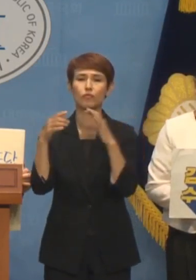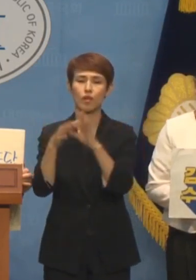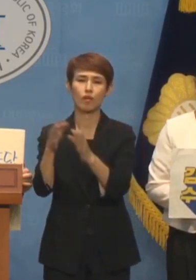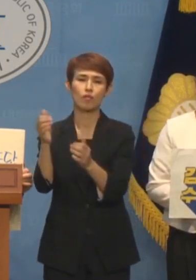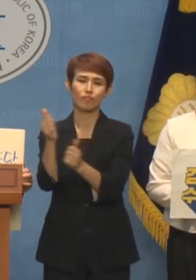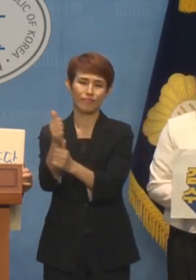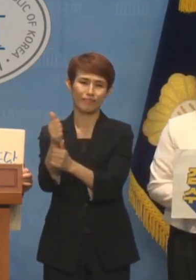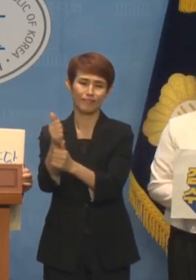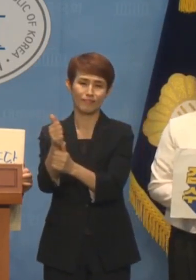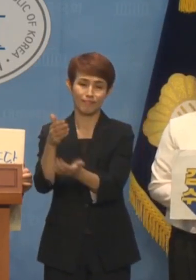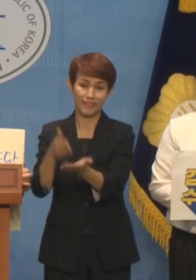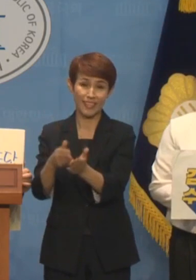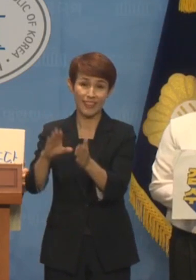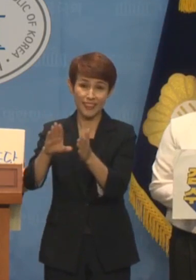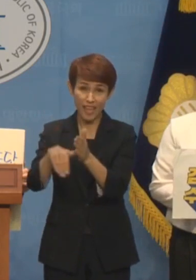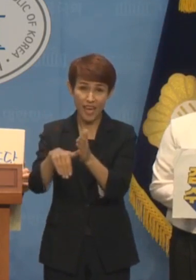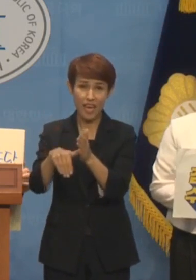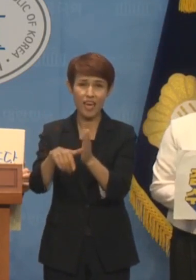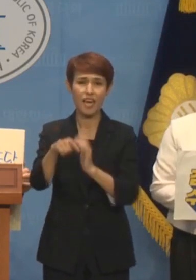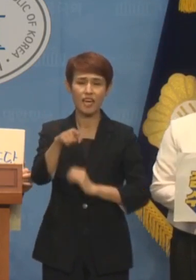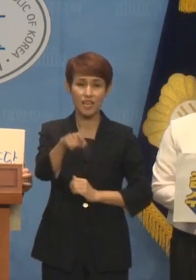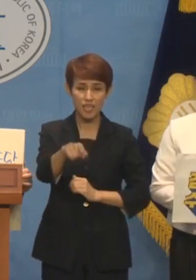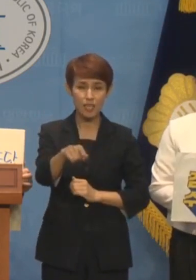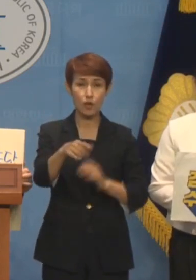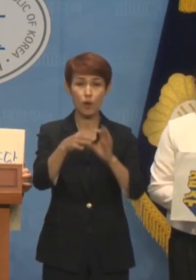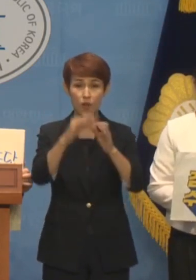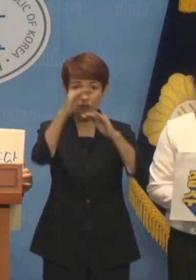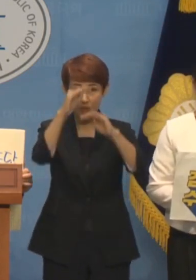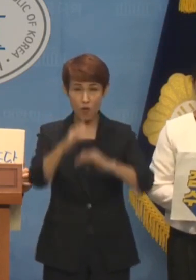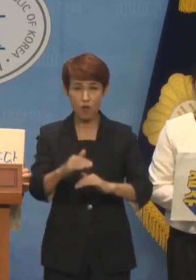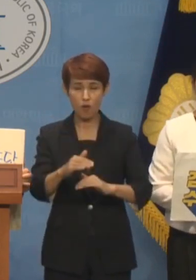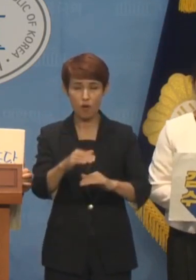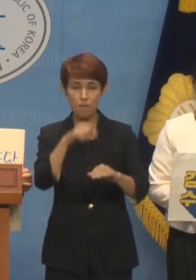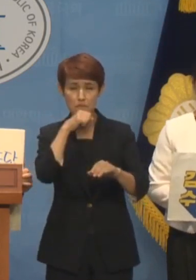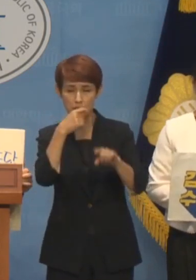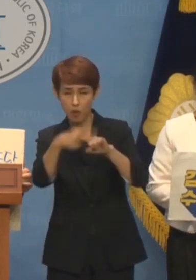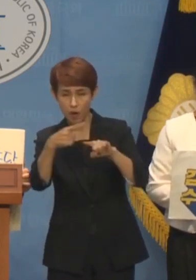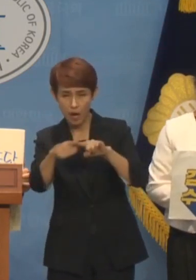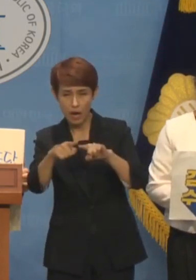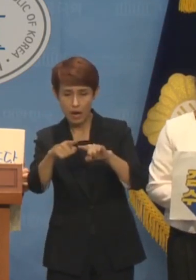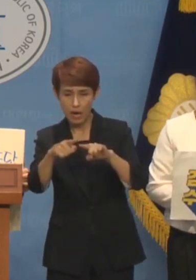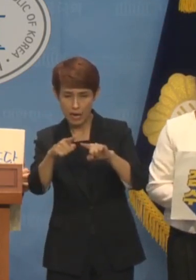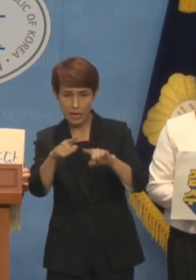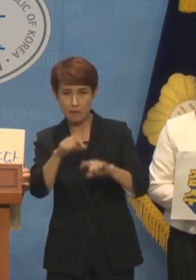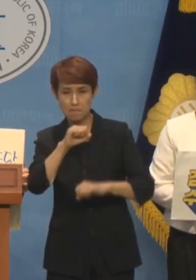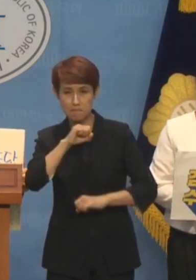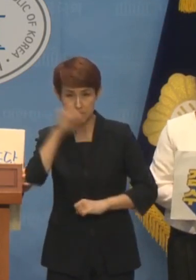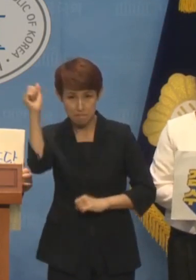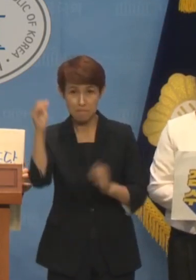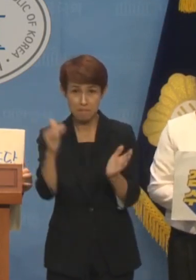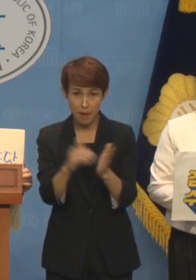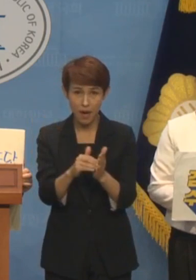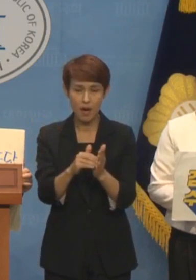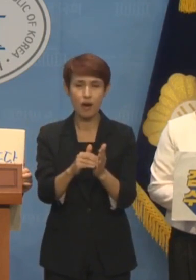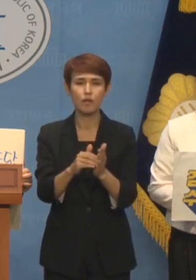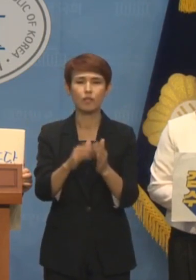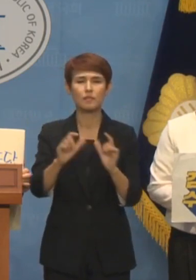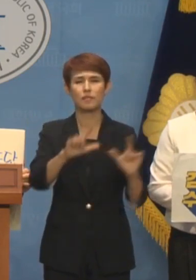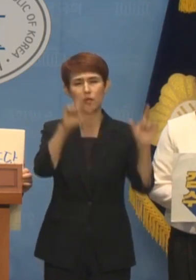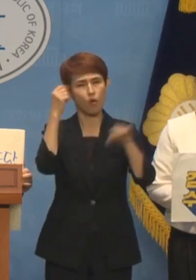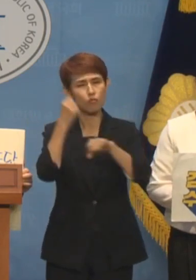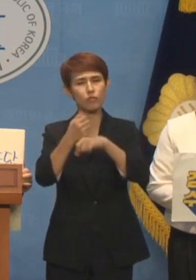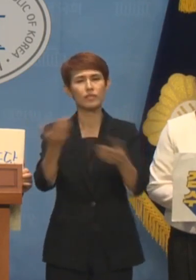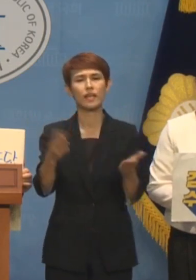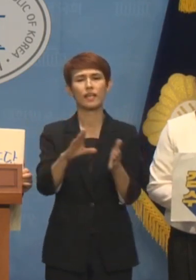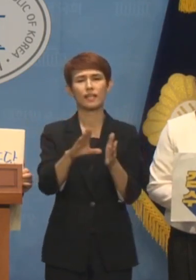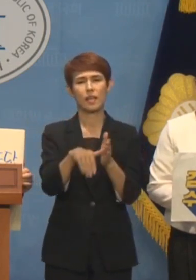시절에 이 이슈가 예탈을 어렵게 통과한 것을 보았고 민생경제연구소에서 일하시면서 양평 주민들과